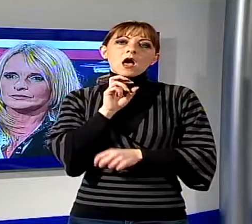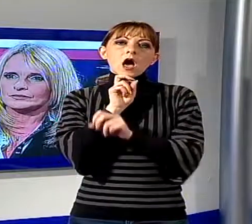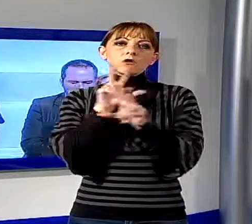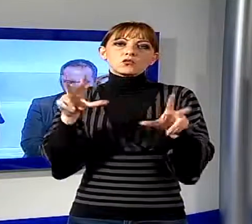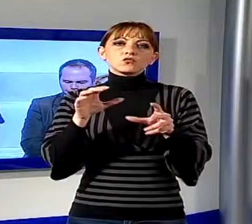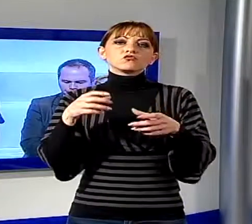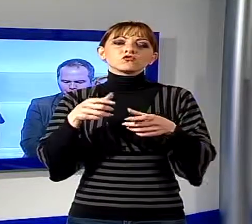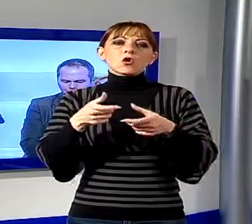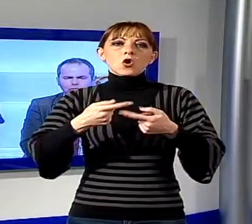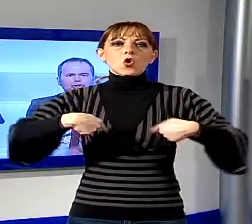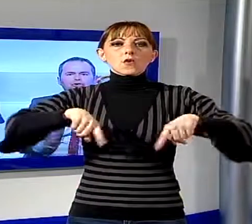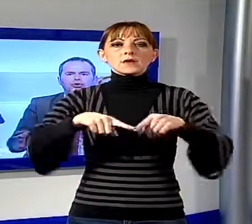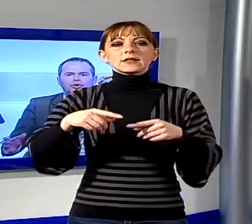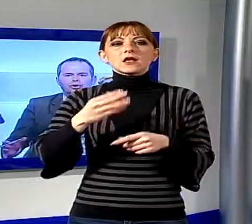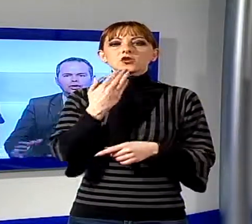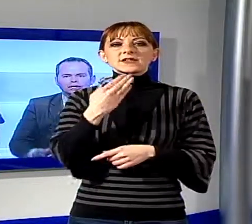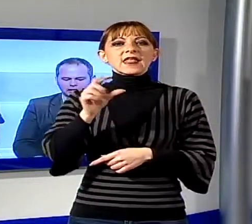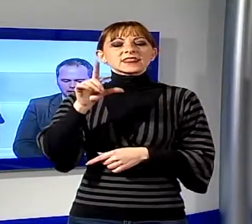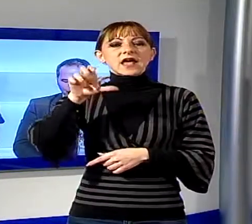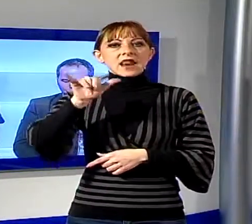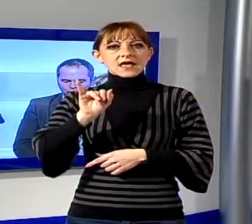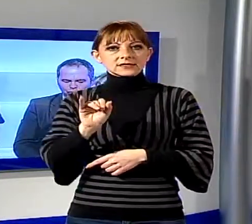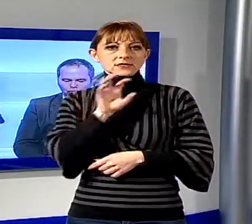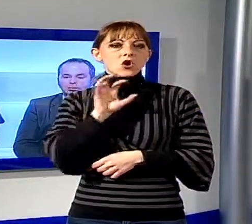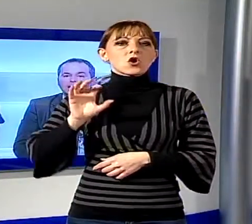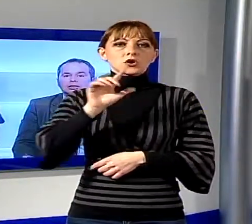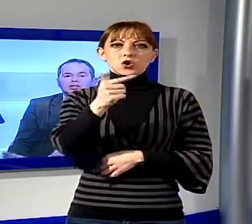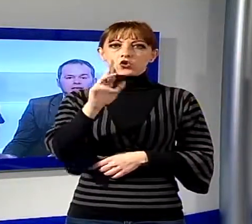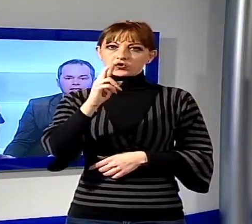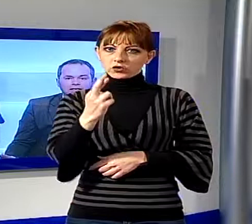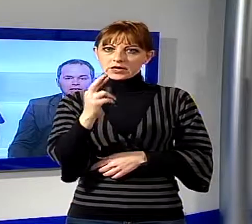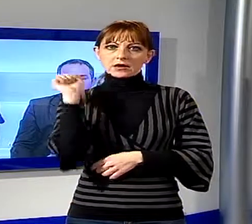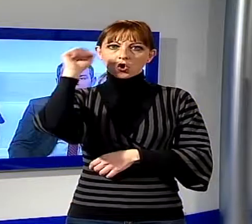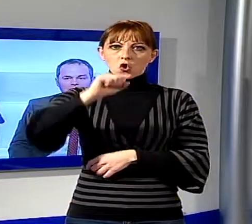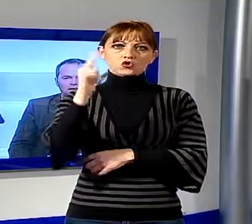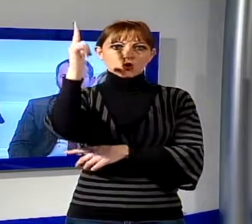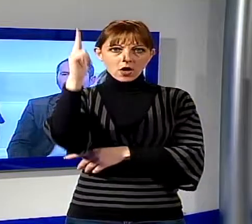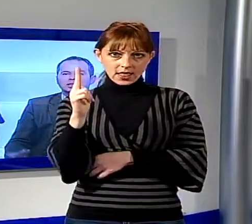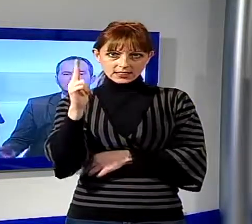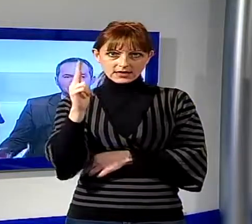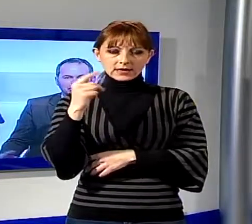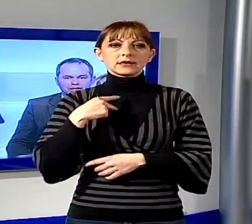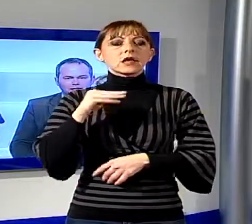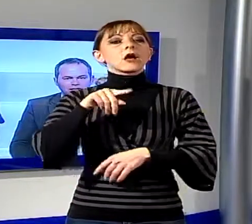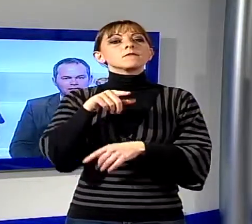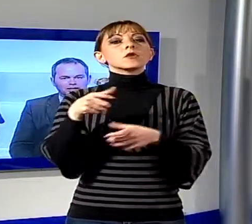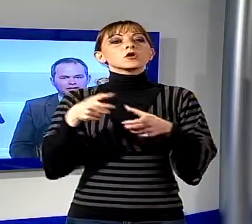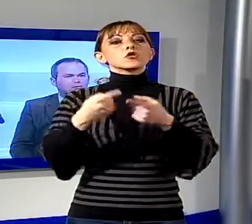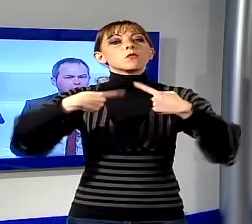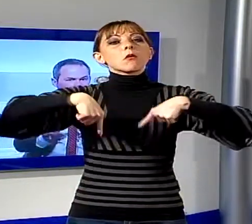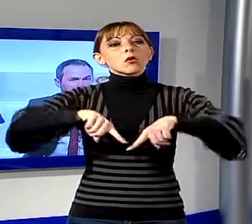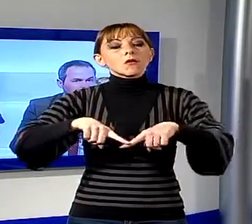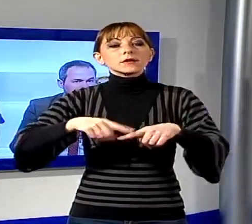la localizzazione dell'antenna e hanno chiesto un incontro pubblico con il Comune, che ieri sera ha rifiutato di partecipare